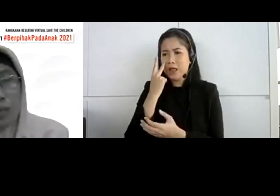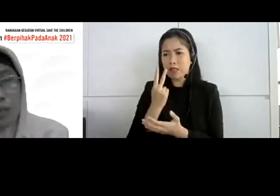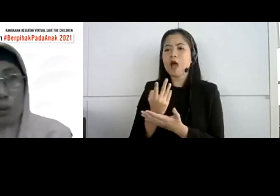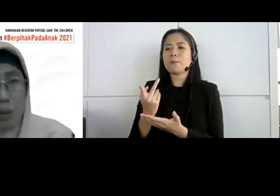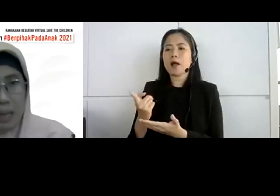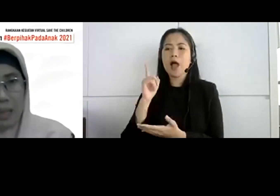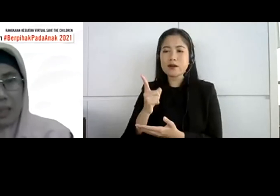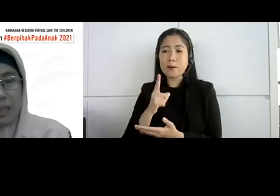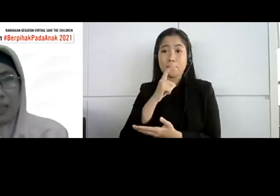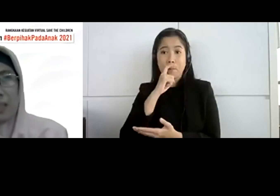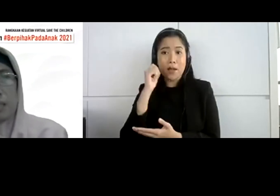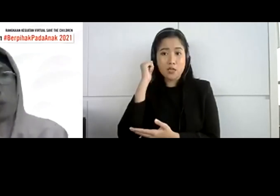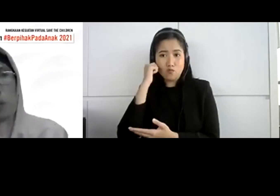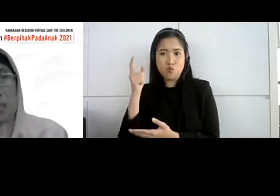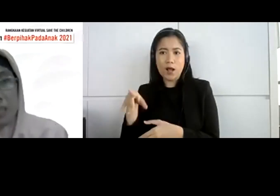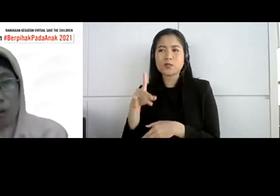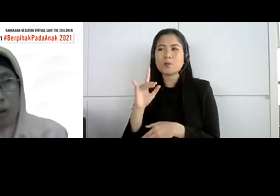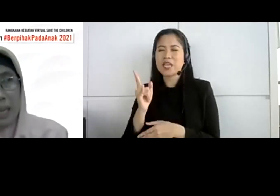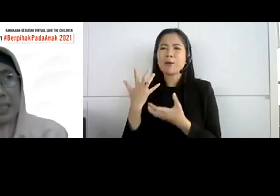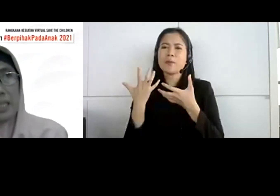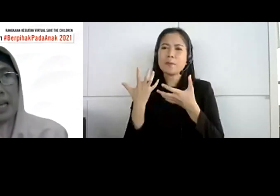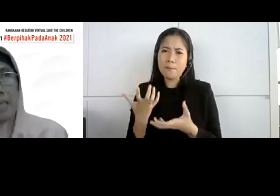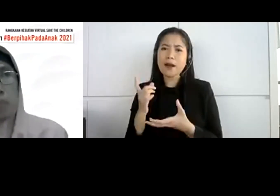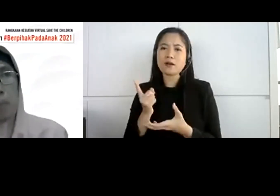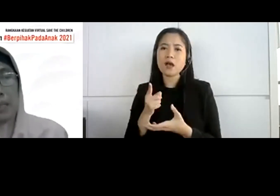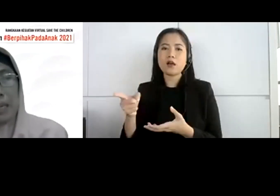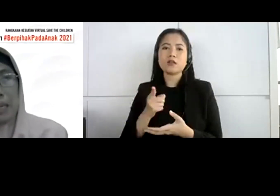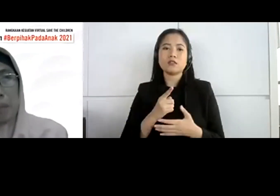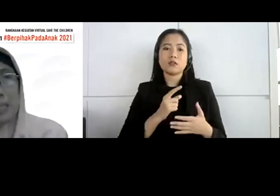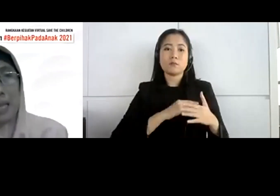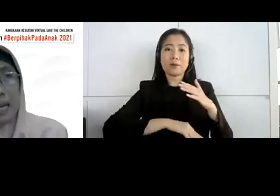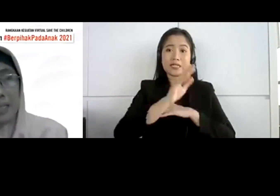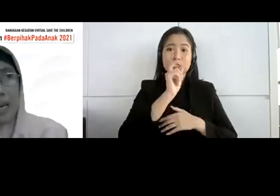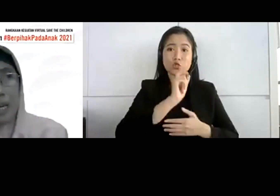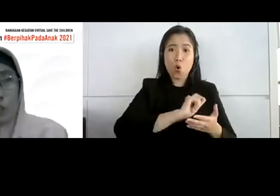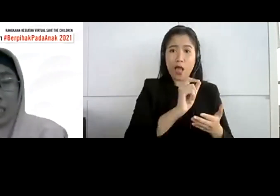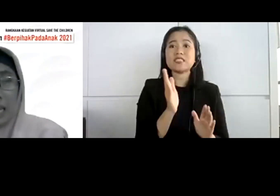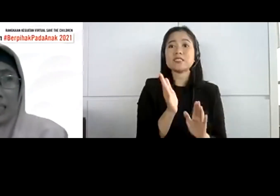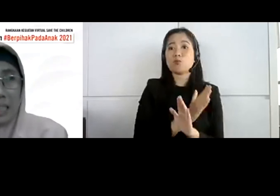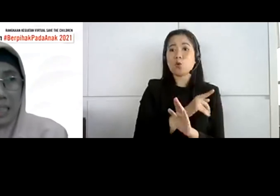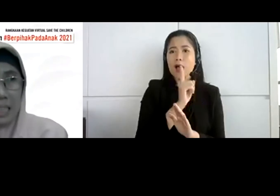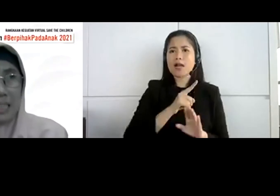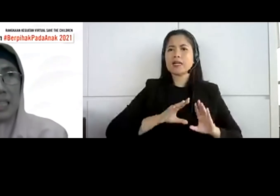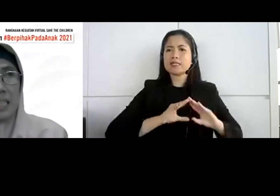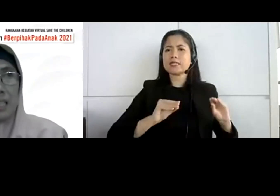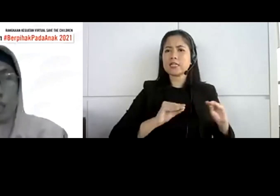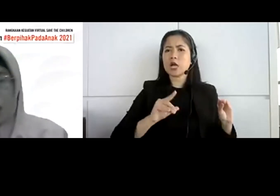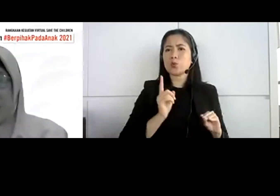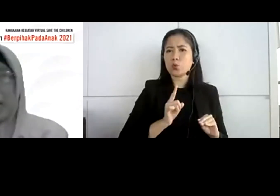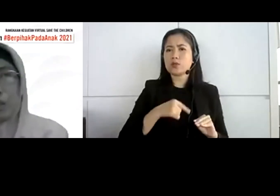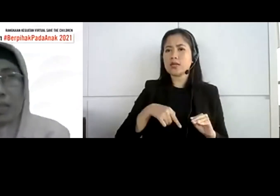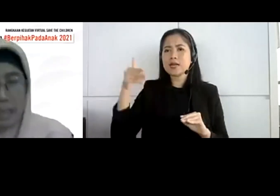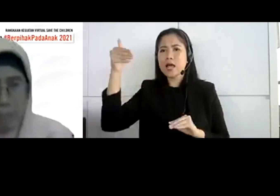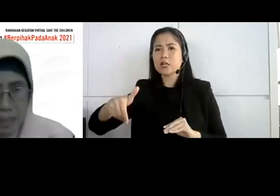dari orang tua. Sebelum ke sekolah dia ada beban pekerjaan yang harus dilaksanakan sehingga ke